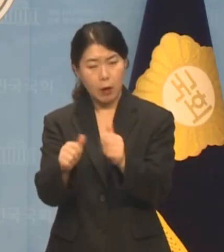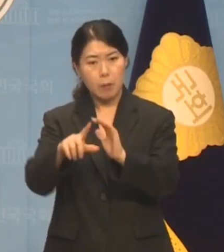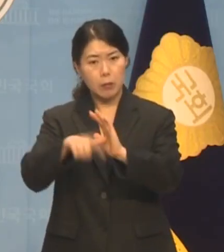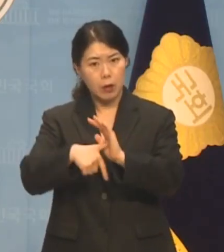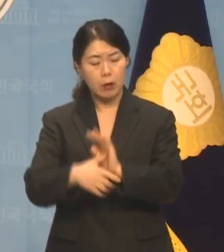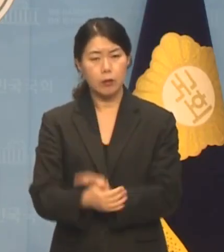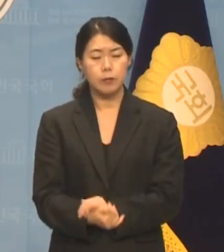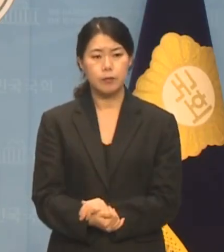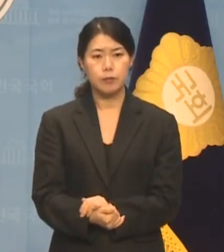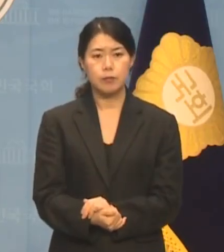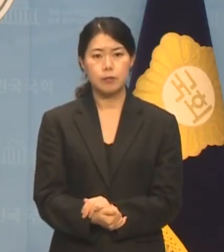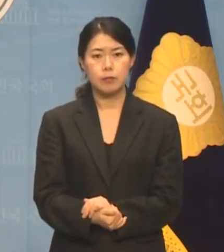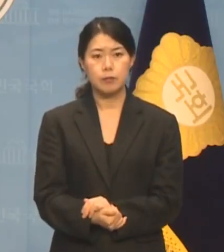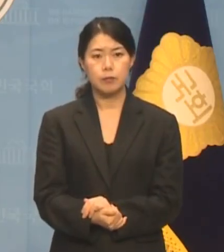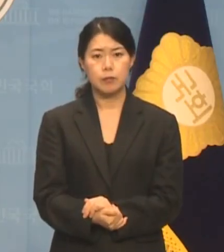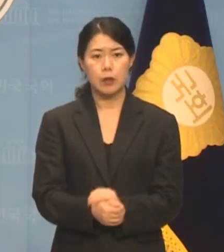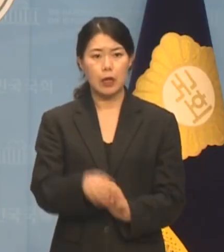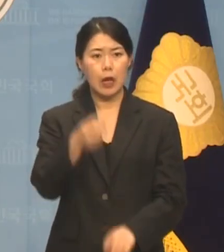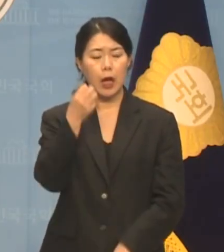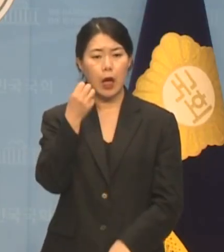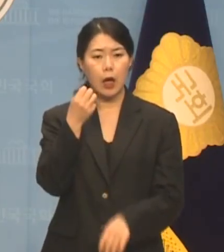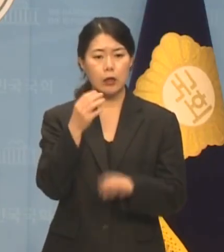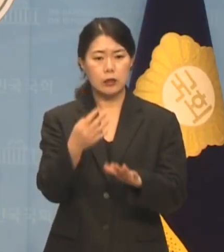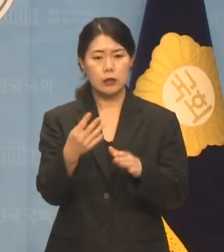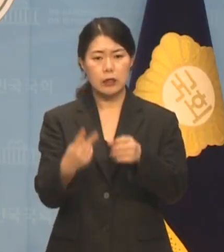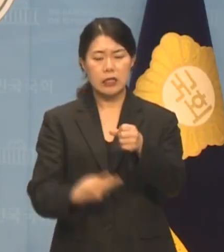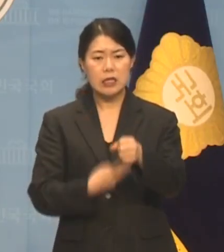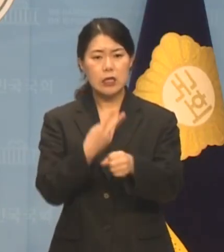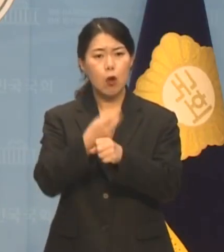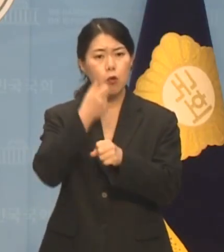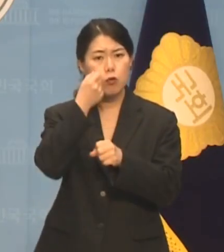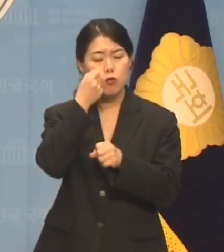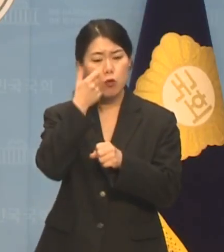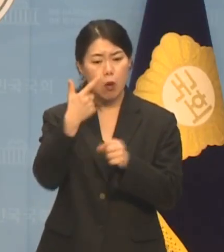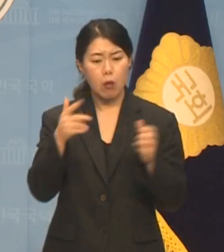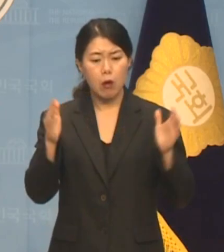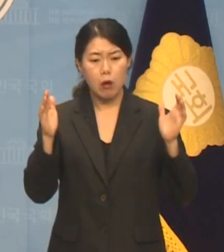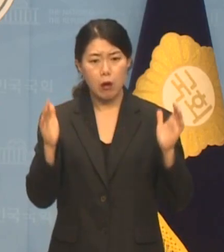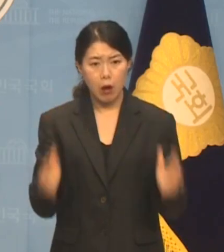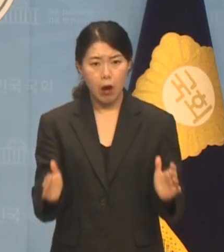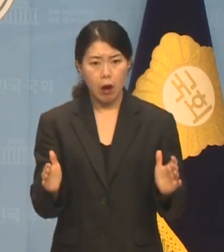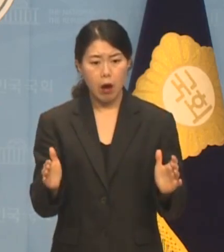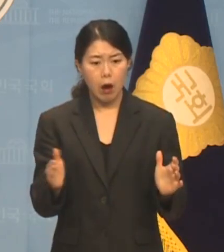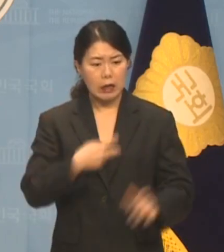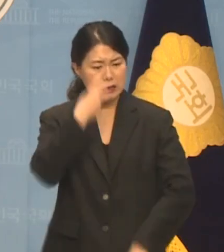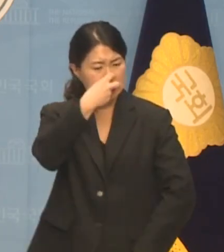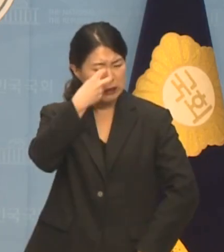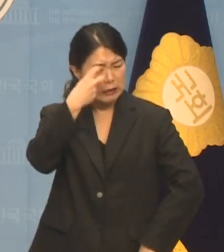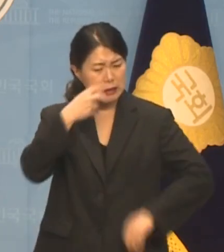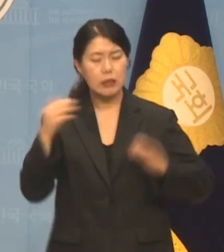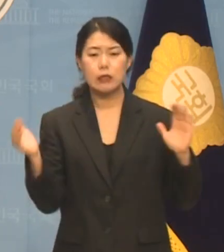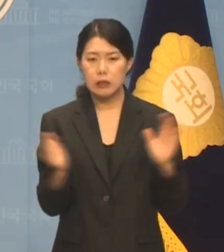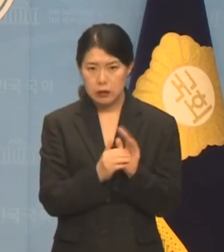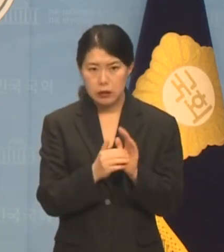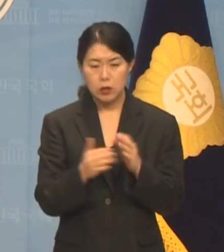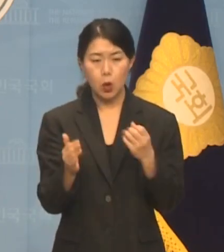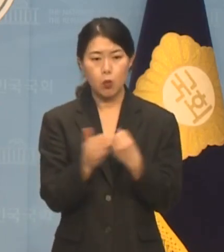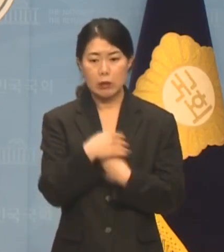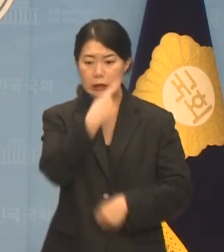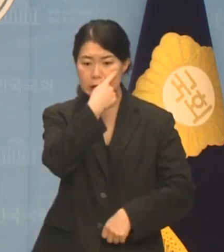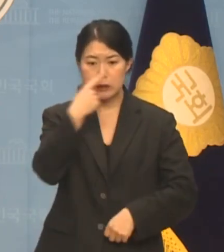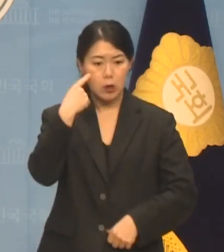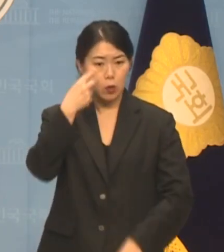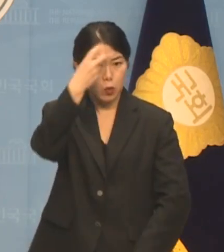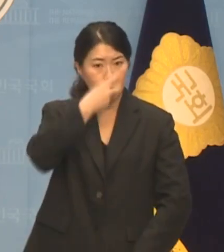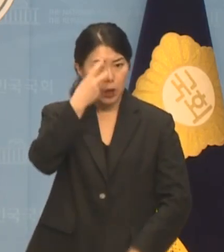거치면서 30개월이 넘는 장기간에 걸쳐 사실심리가 이루어졌으므로 추가적인